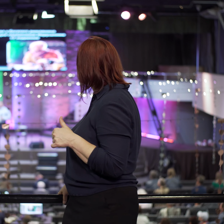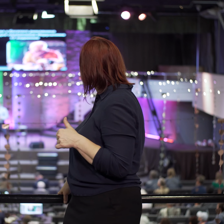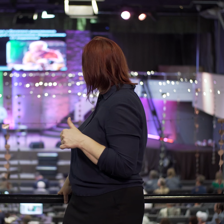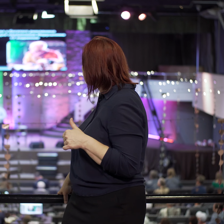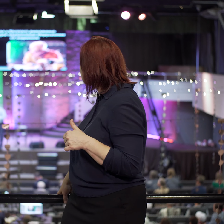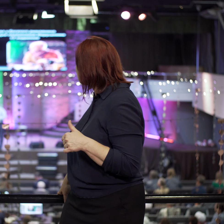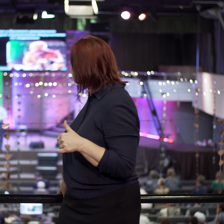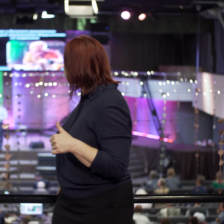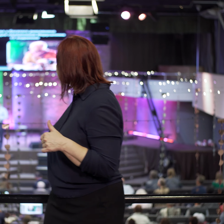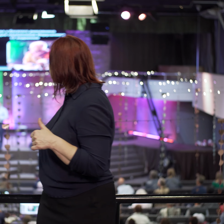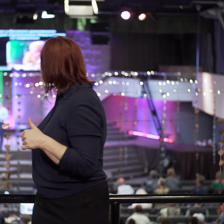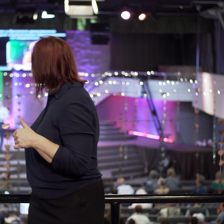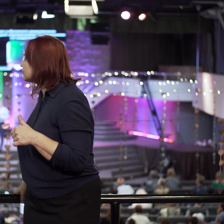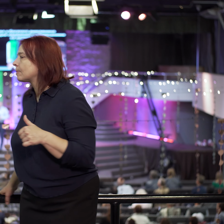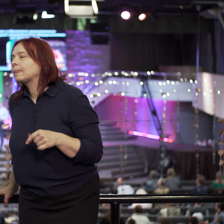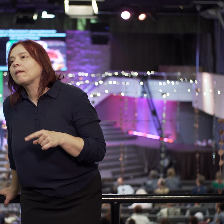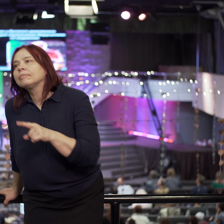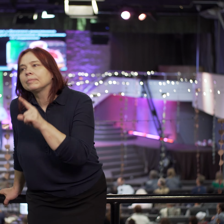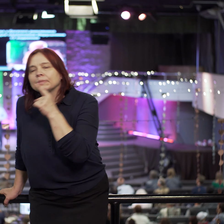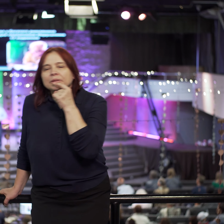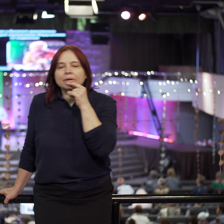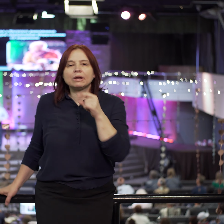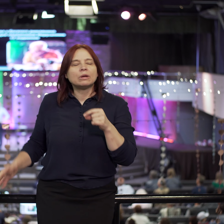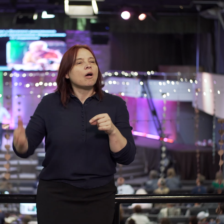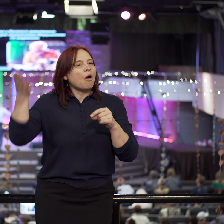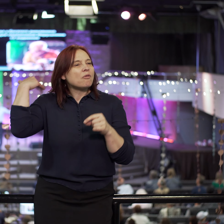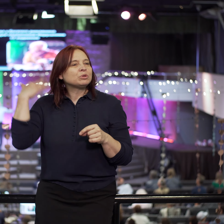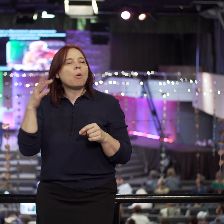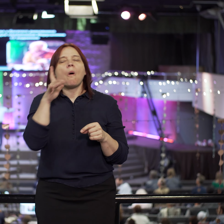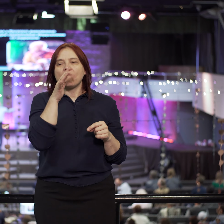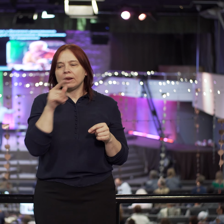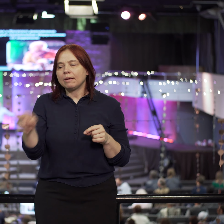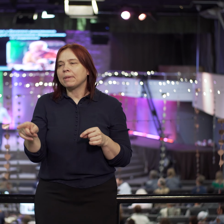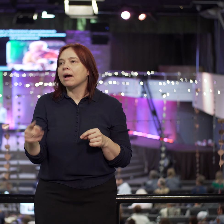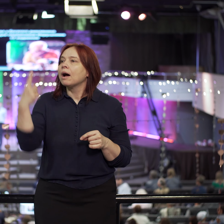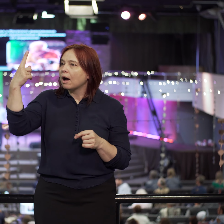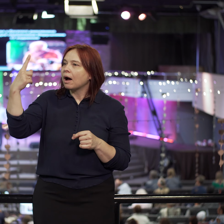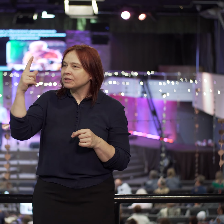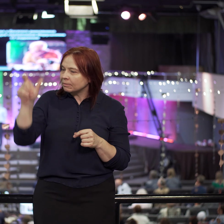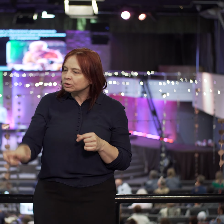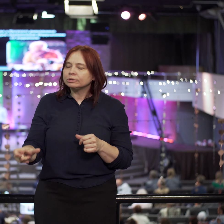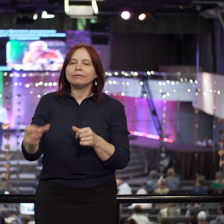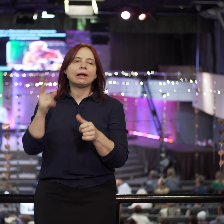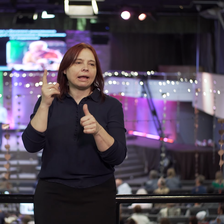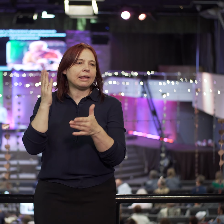быть несколько имен. Например, как звали Петра?